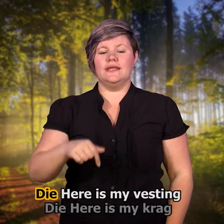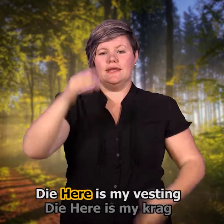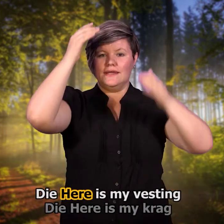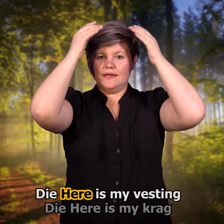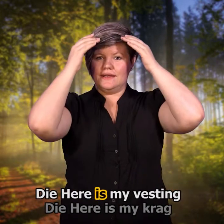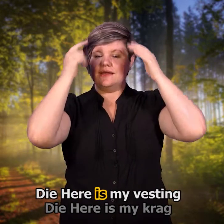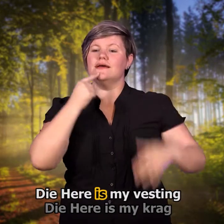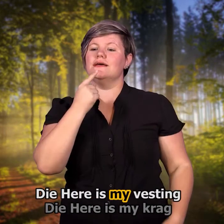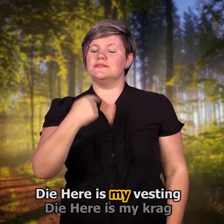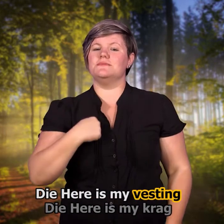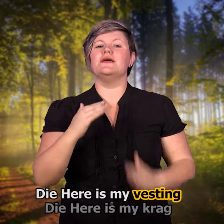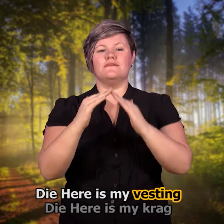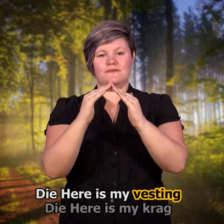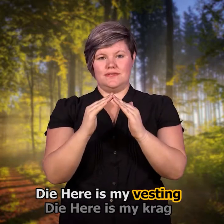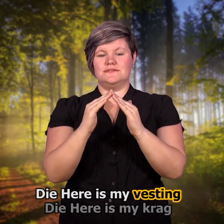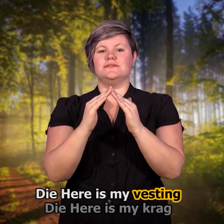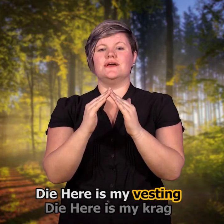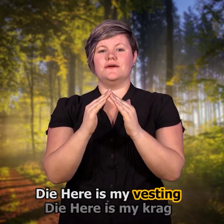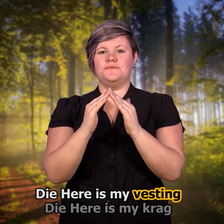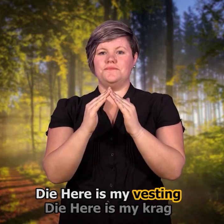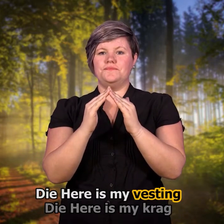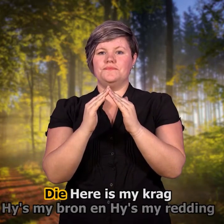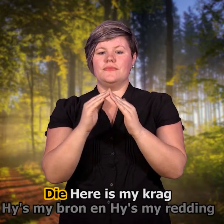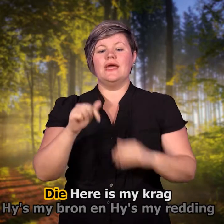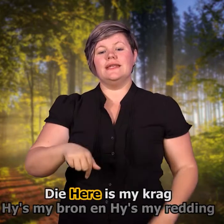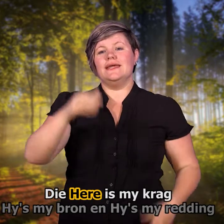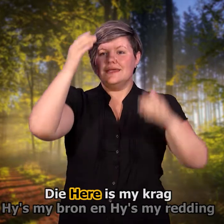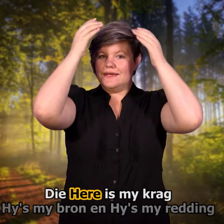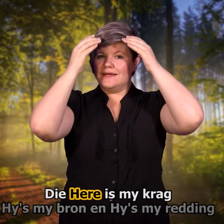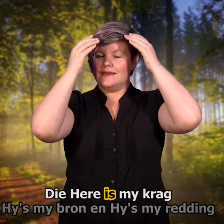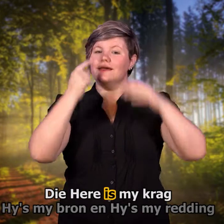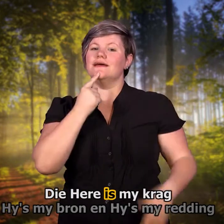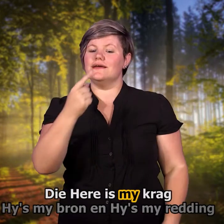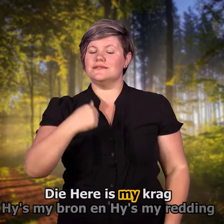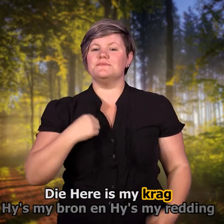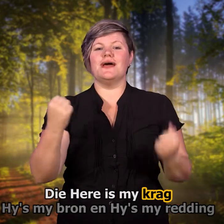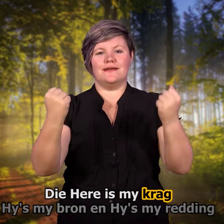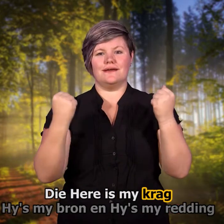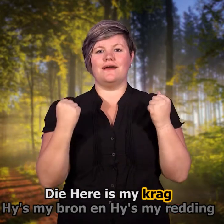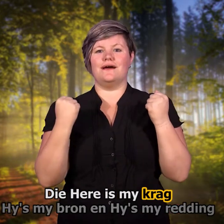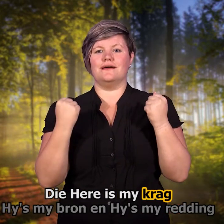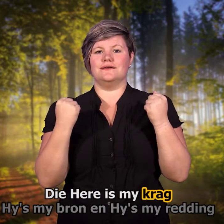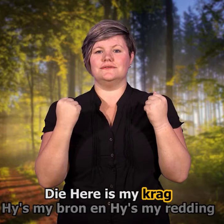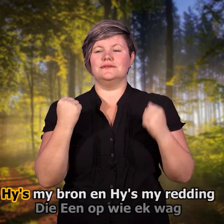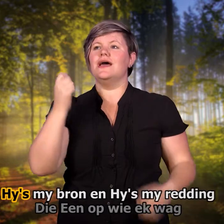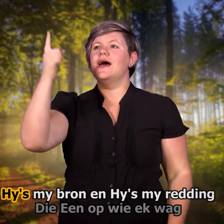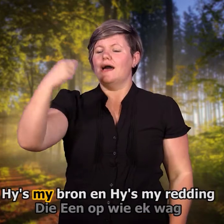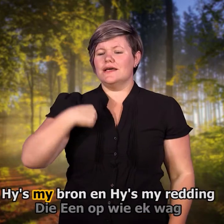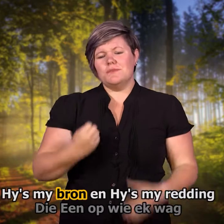Die Heer is my veste, die Heer is my kracht.